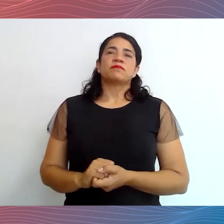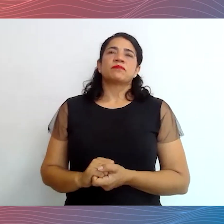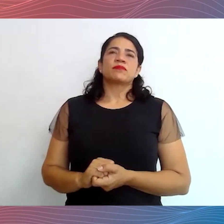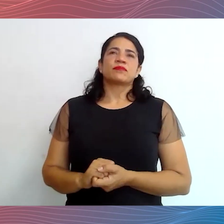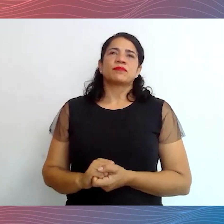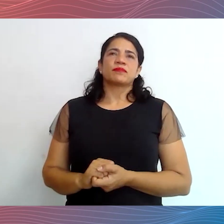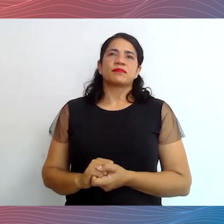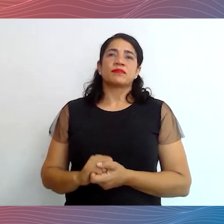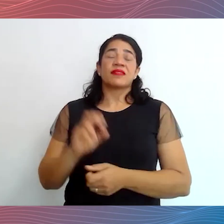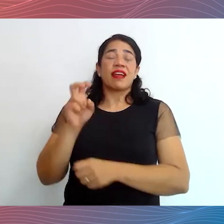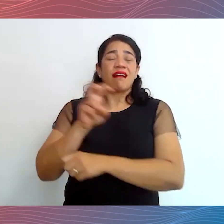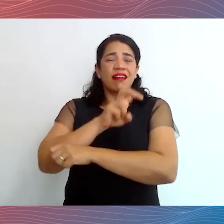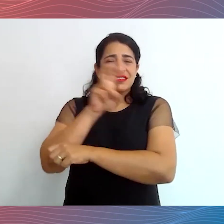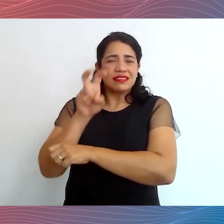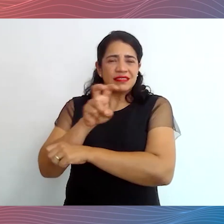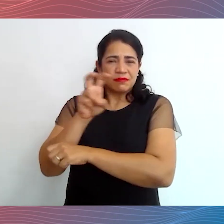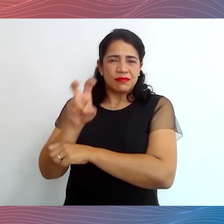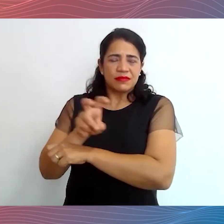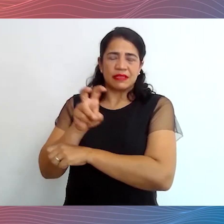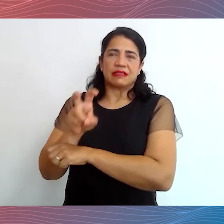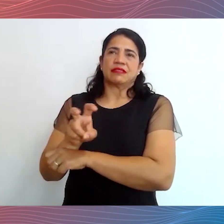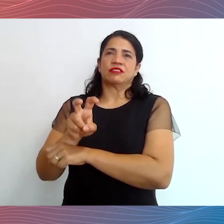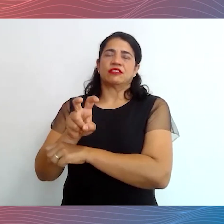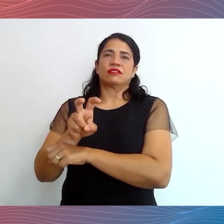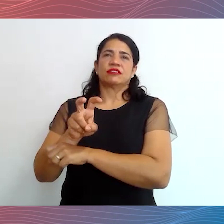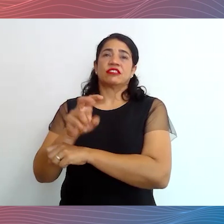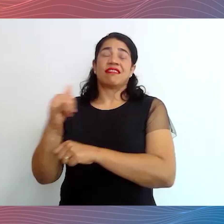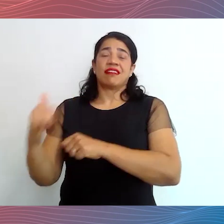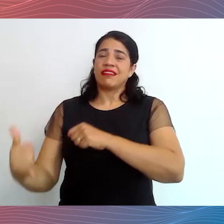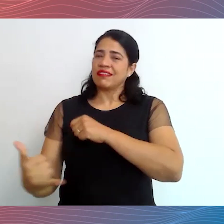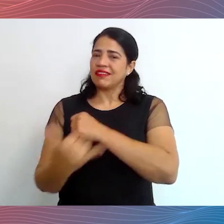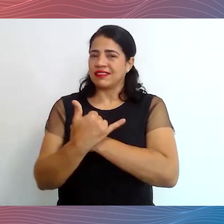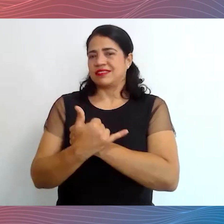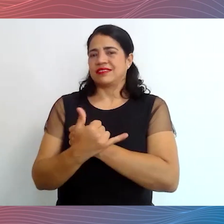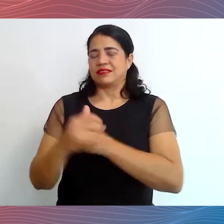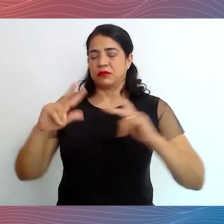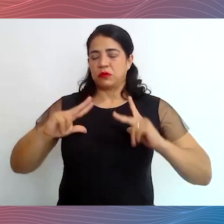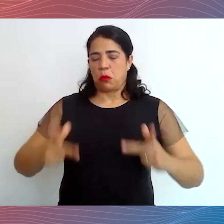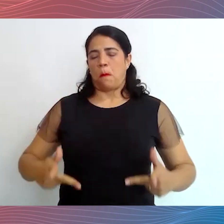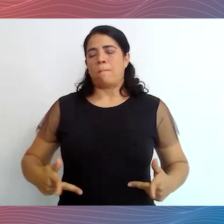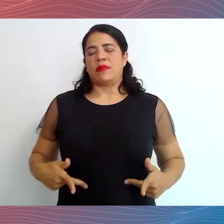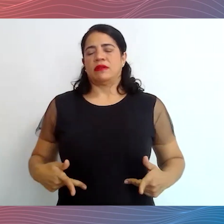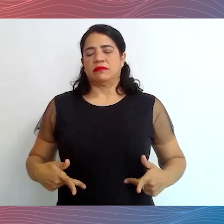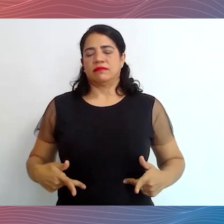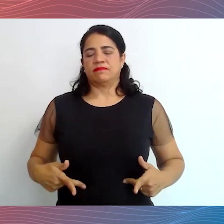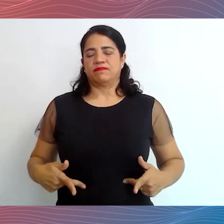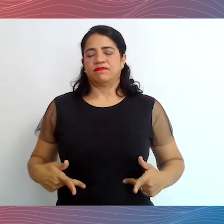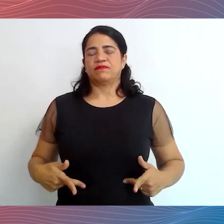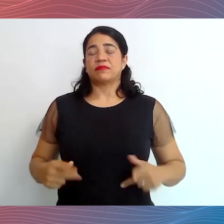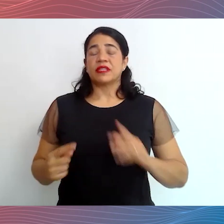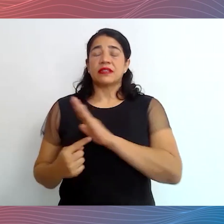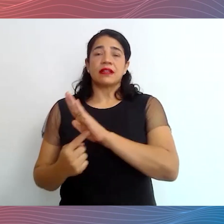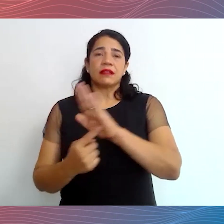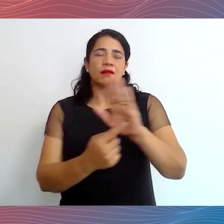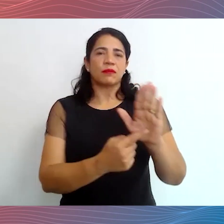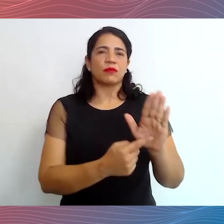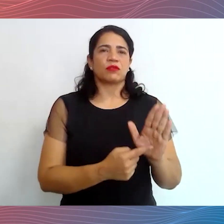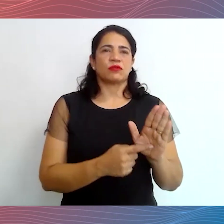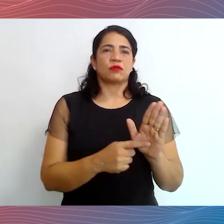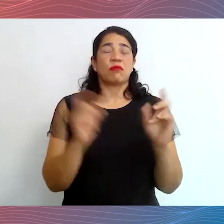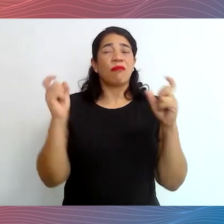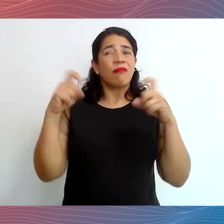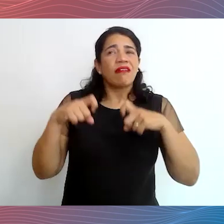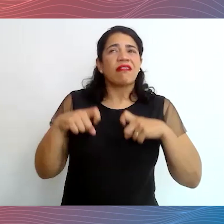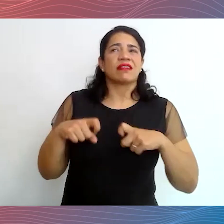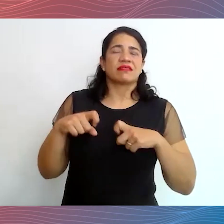uma capacidade que substitua Deus na direção da vida do homem.